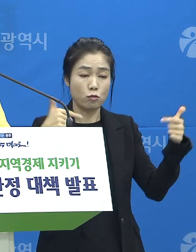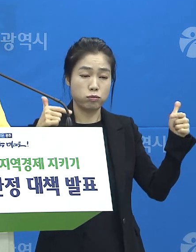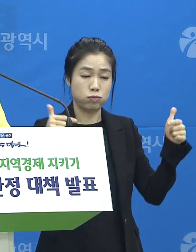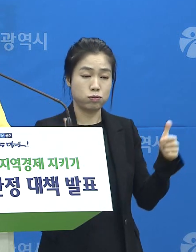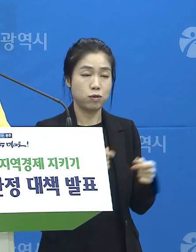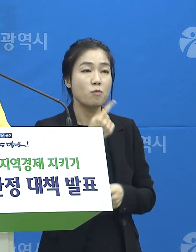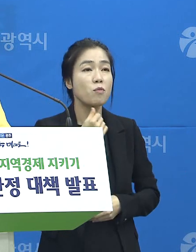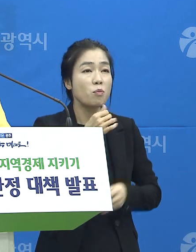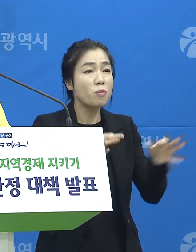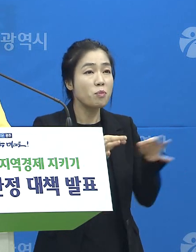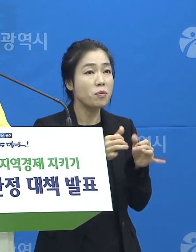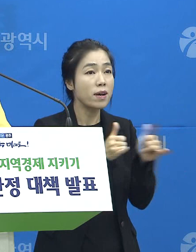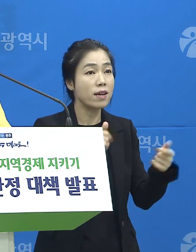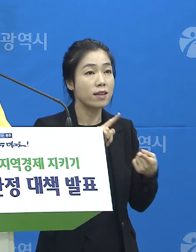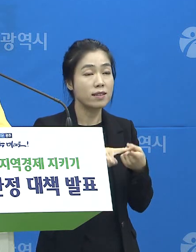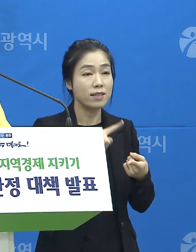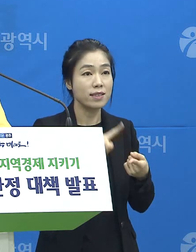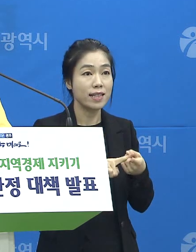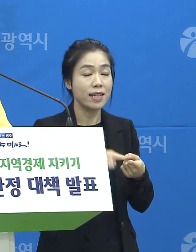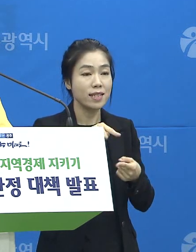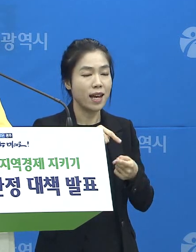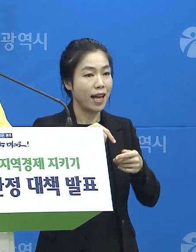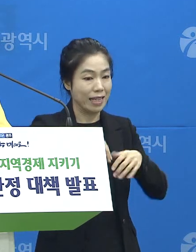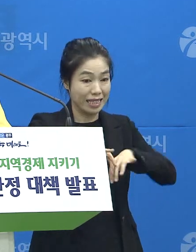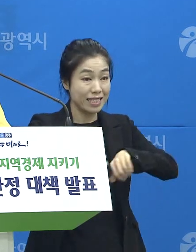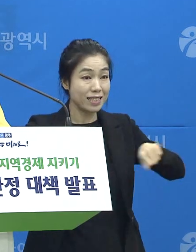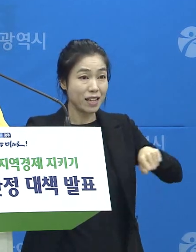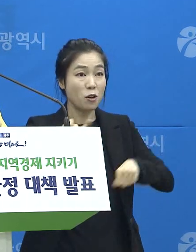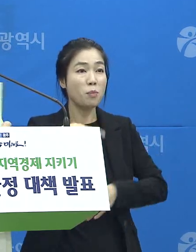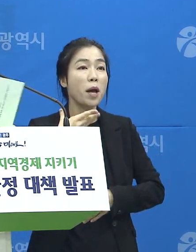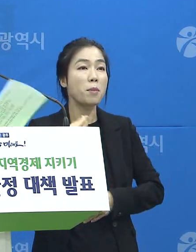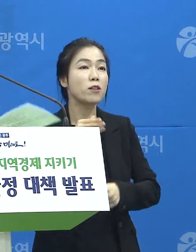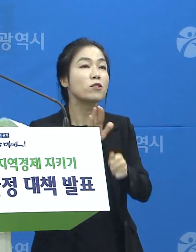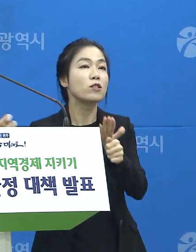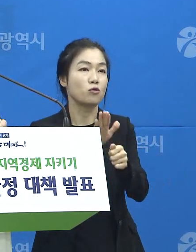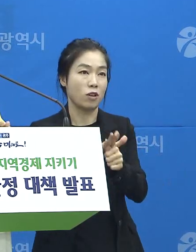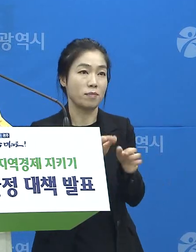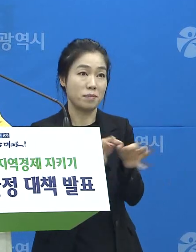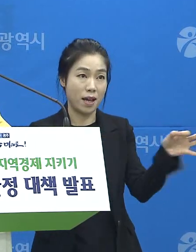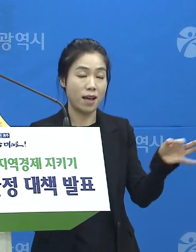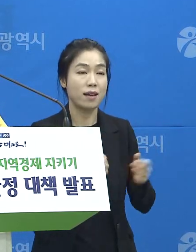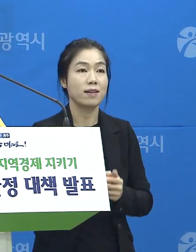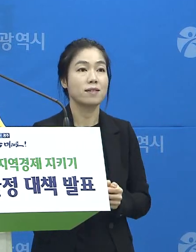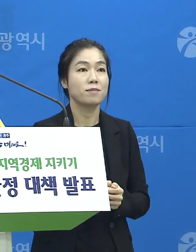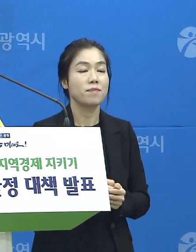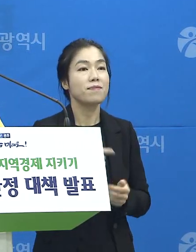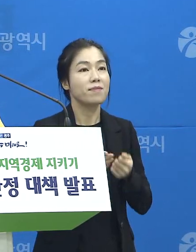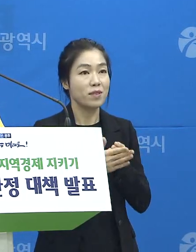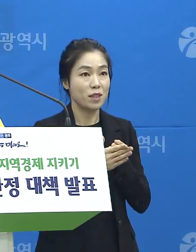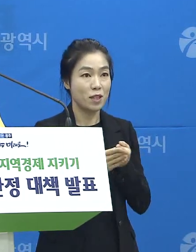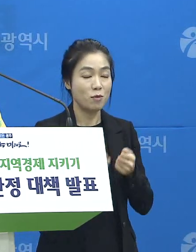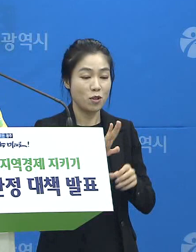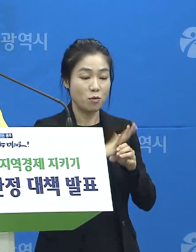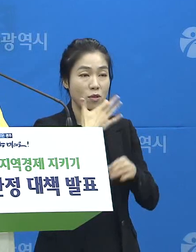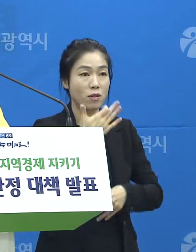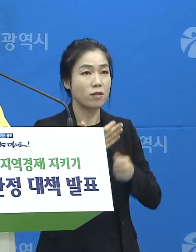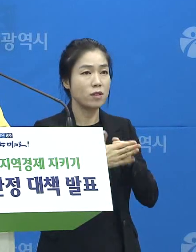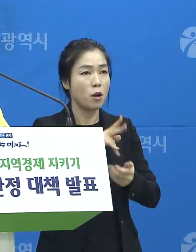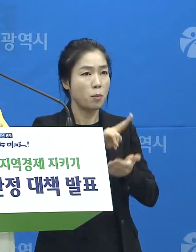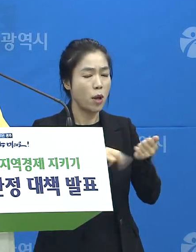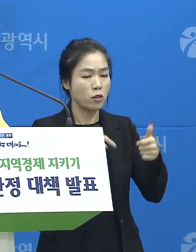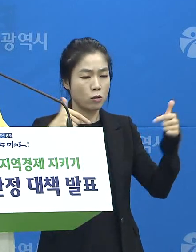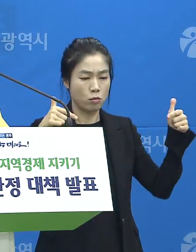줄어든 소상공인들에 대해 이와 별도로 100만원씩 지원합니다. 이에 따라 코로나19로